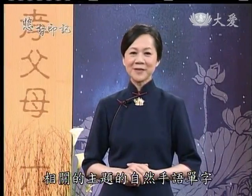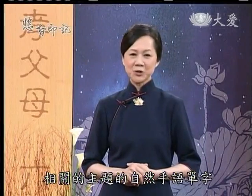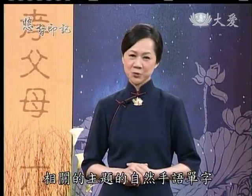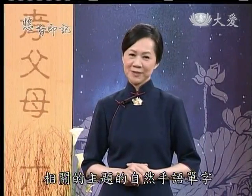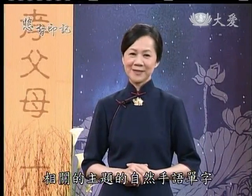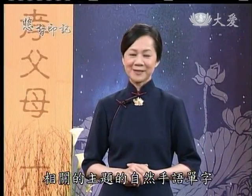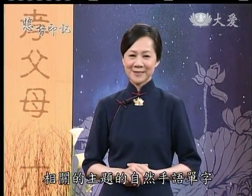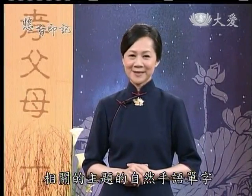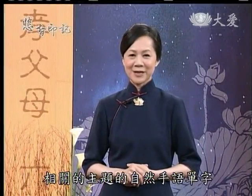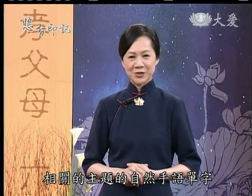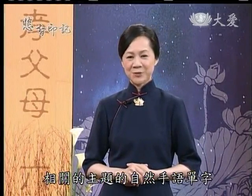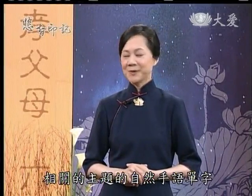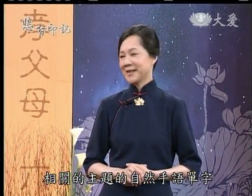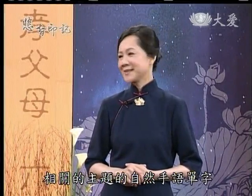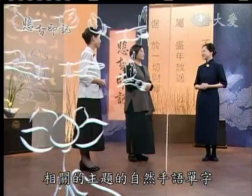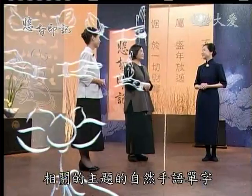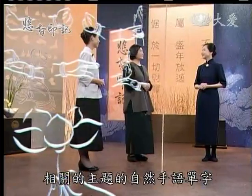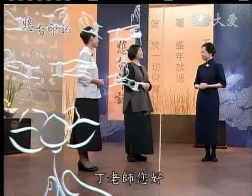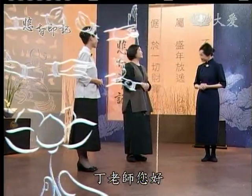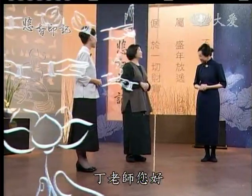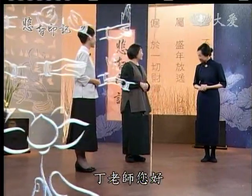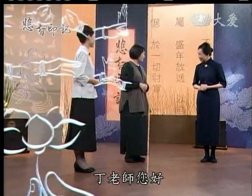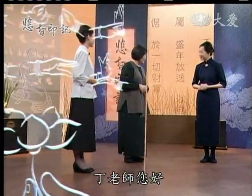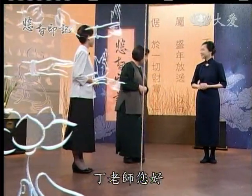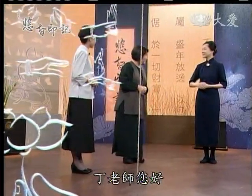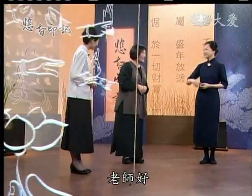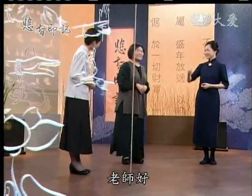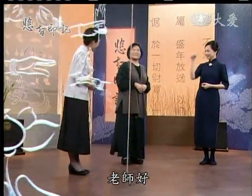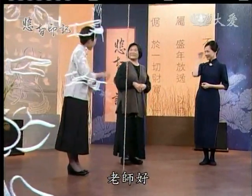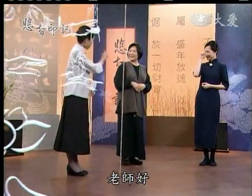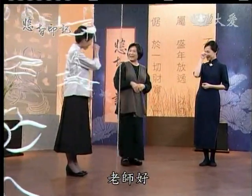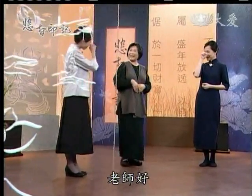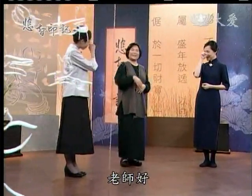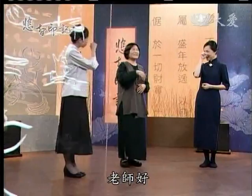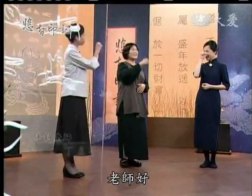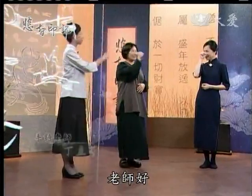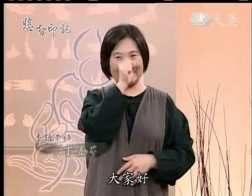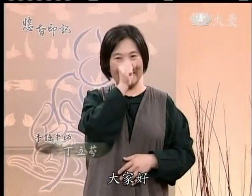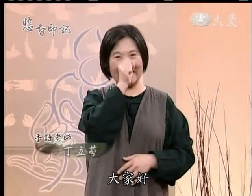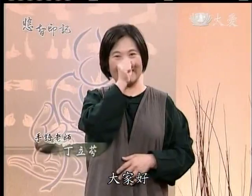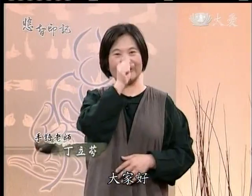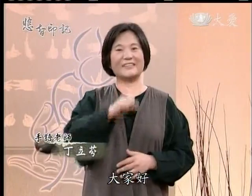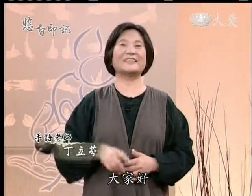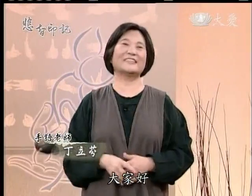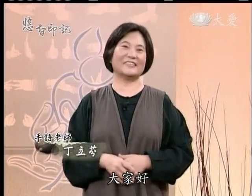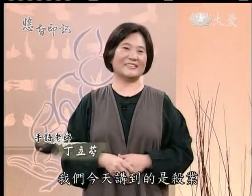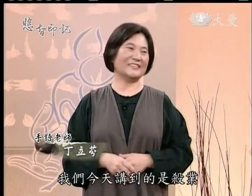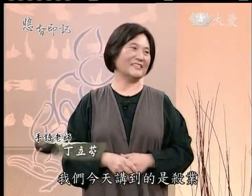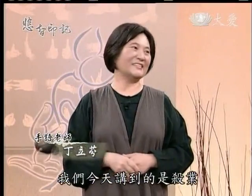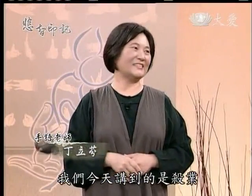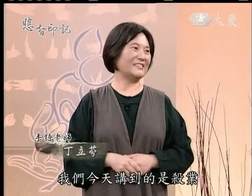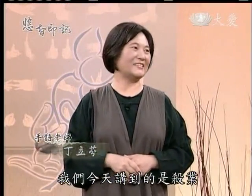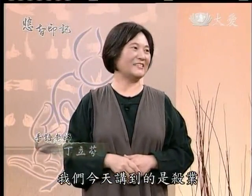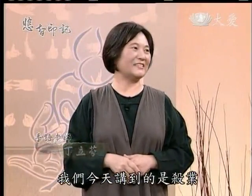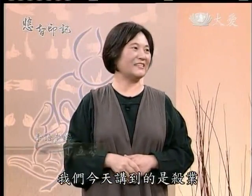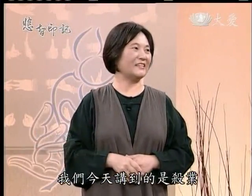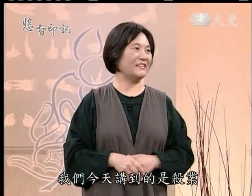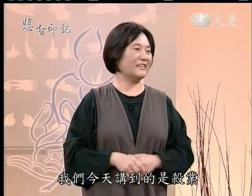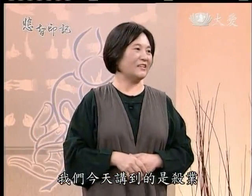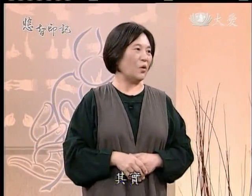关的主题的自然手语单字。丁老师您好， 好， 老师好， 老师好， 大家好。嗯， 我们今天讲到的是杀业，